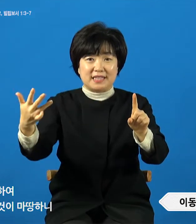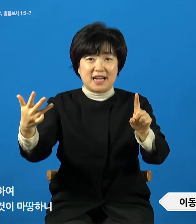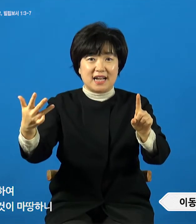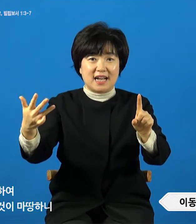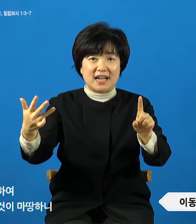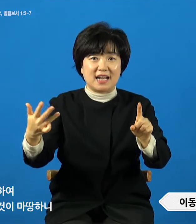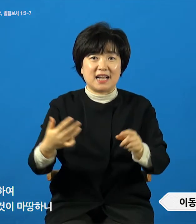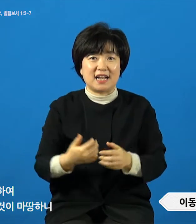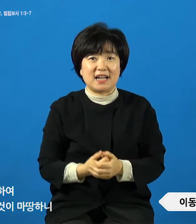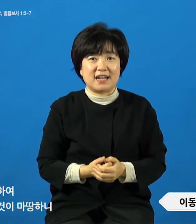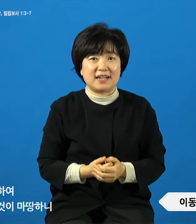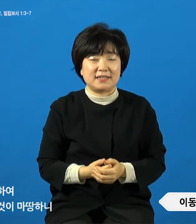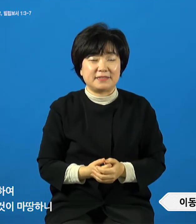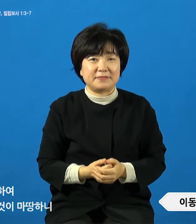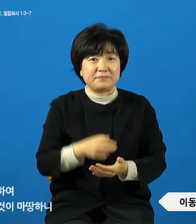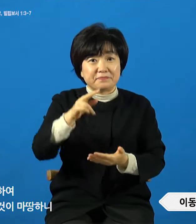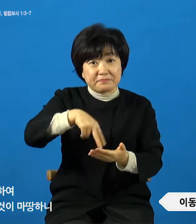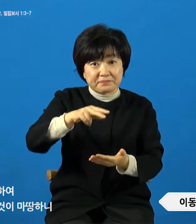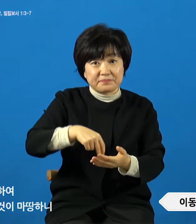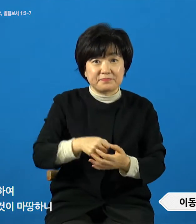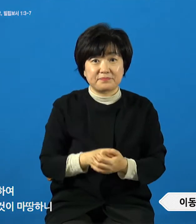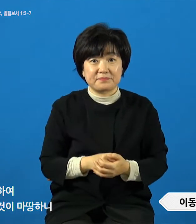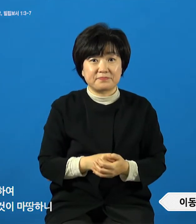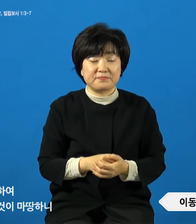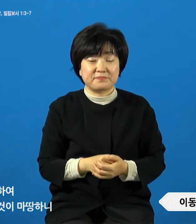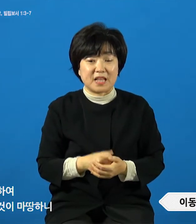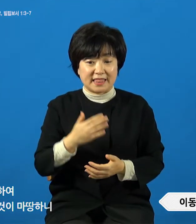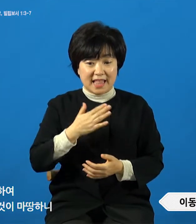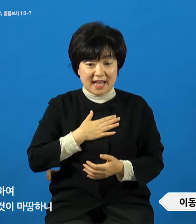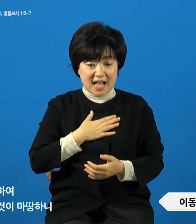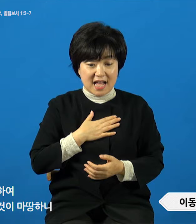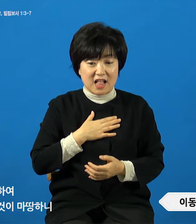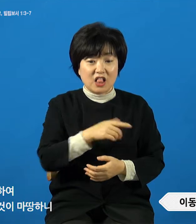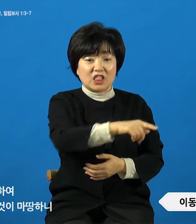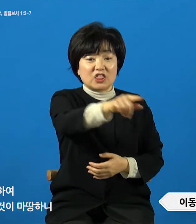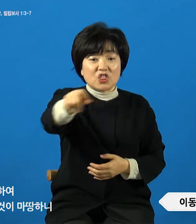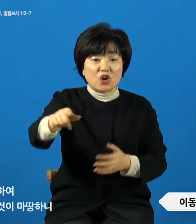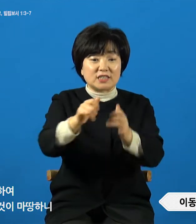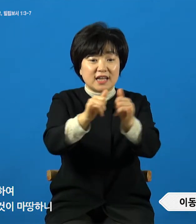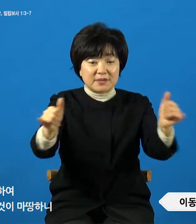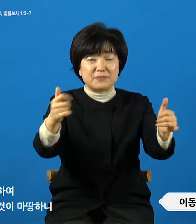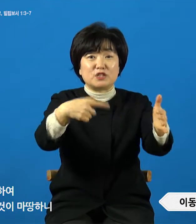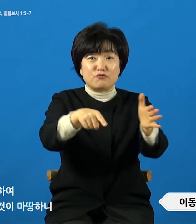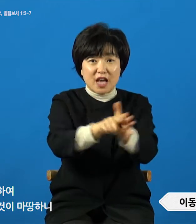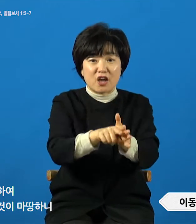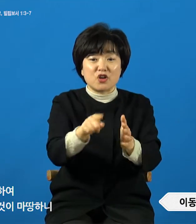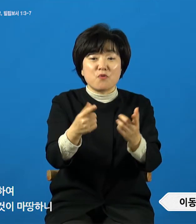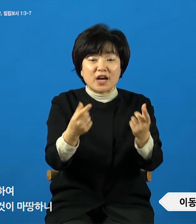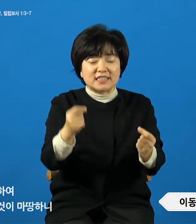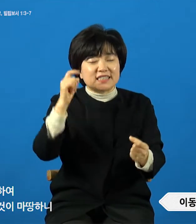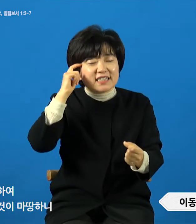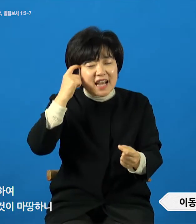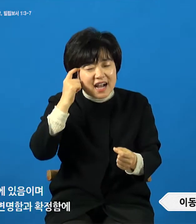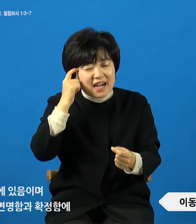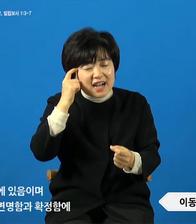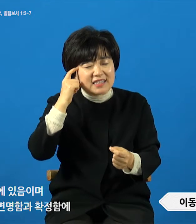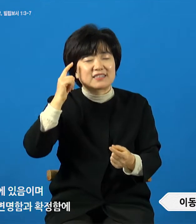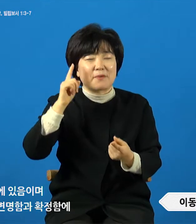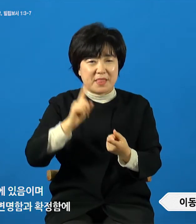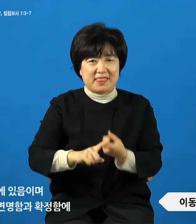1장 7절 8절 한번 다 같이 읽어볼까요? 시작. 내가 너희 무리를 위하여 이와 같이 생각하는 것이